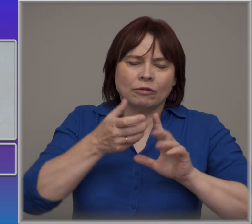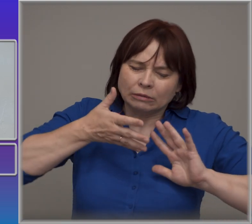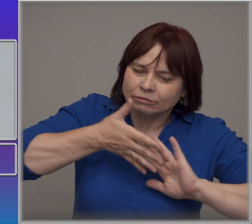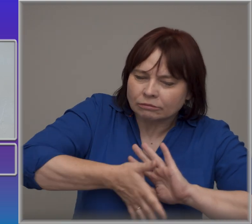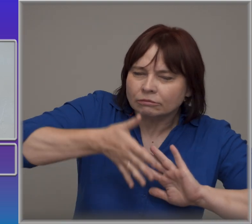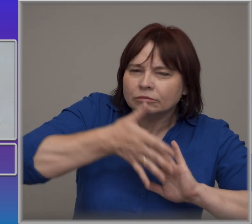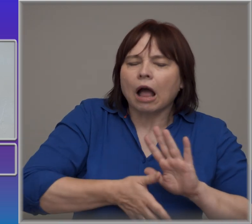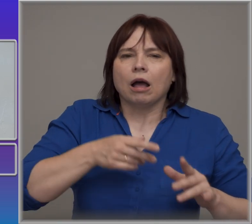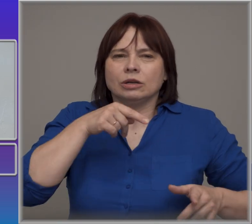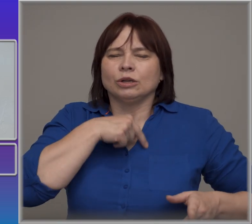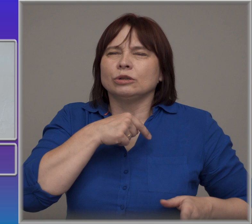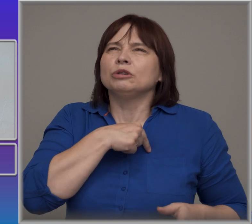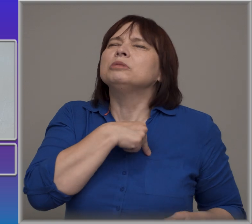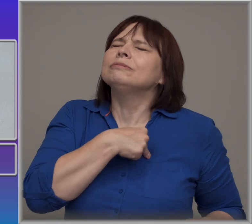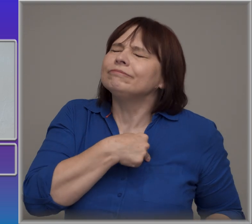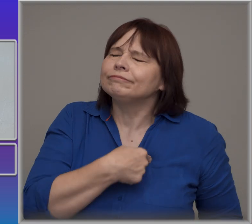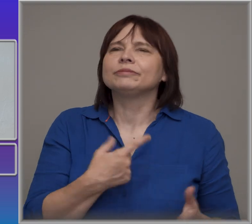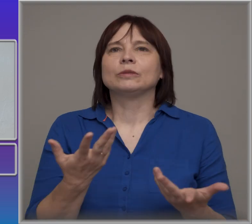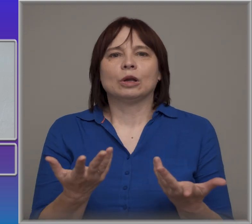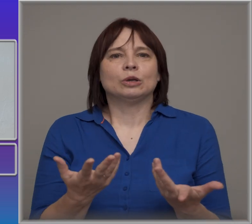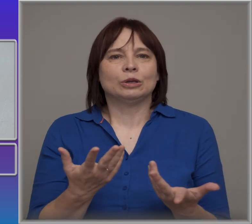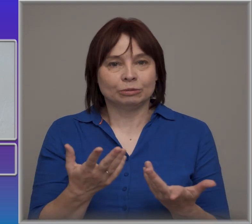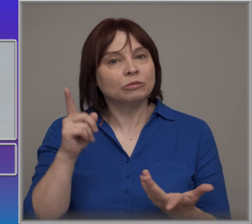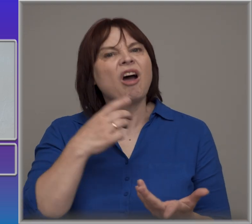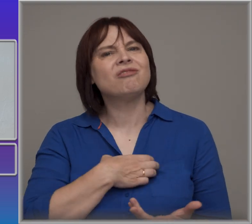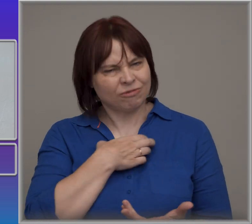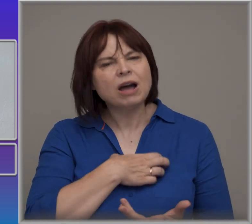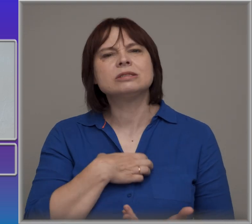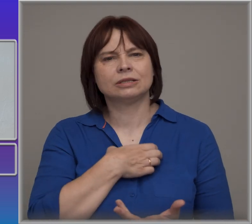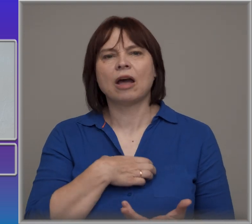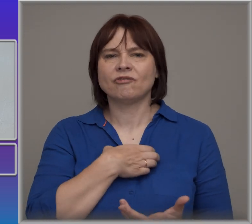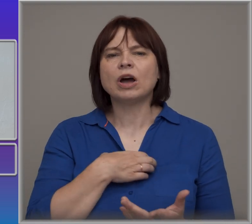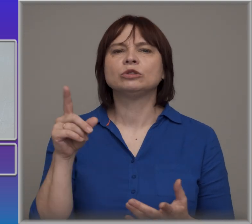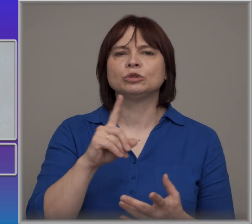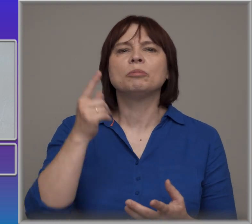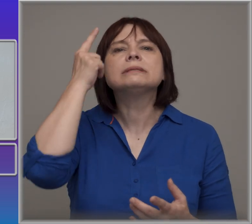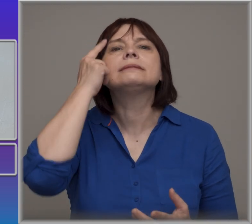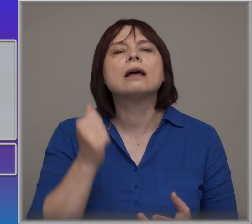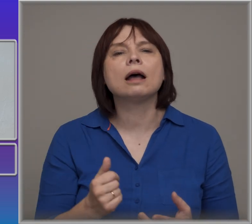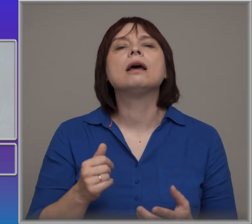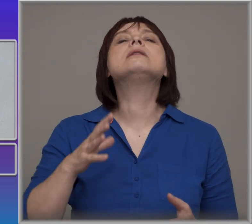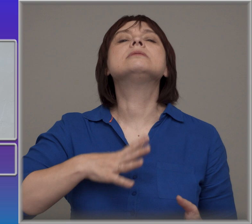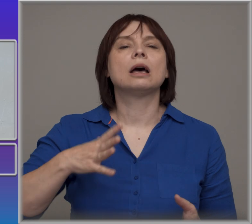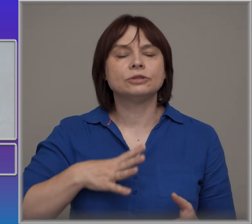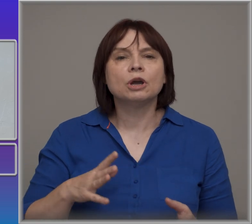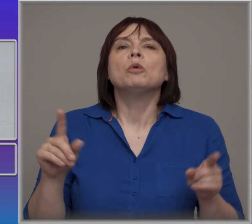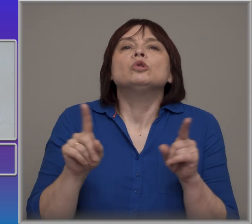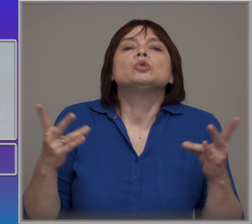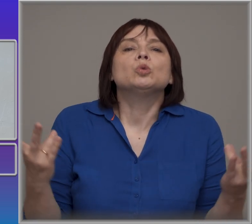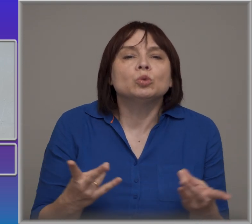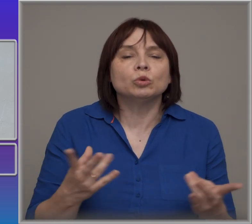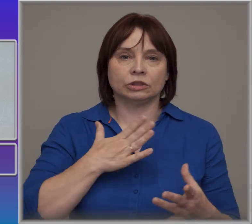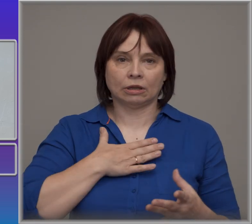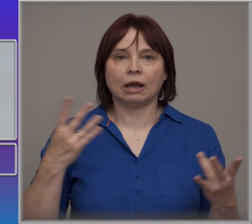Господь, то, что Ты сегодня даешь. Потому что это важно для того, чтобы мы знали, для чего мы, что нам